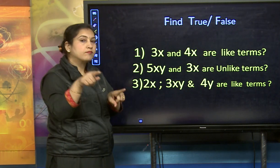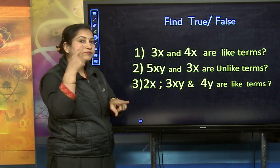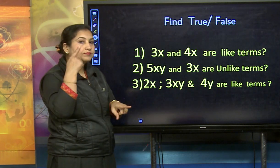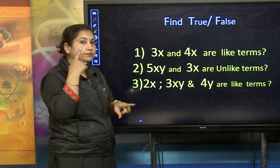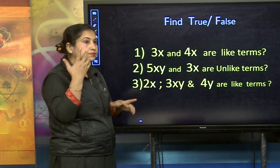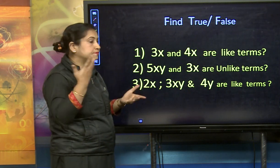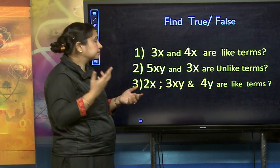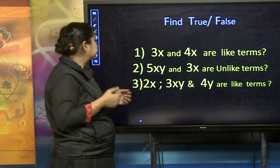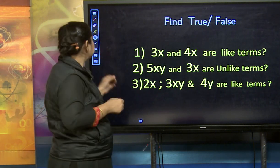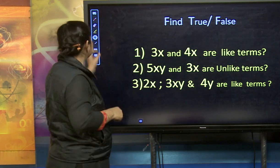टम्स है